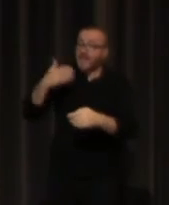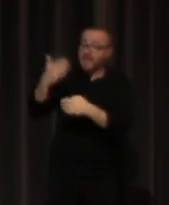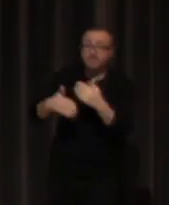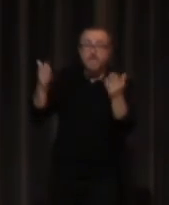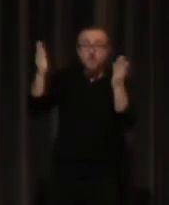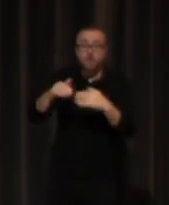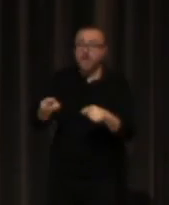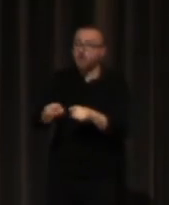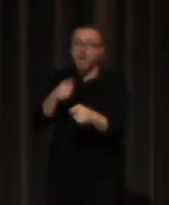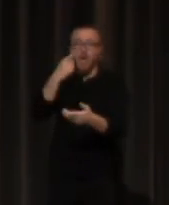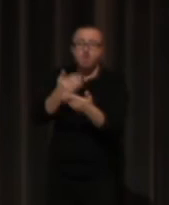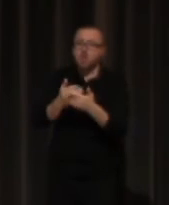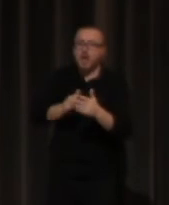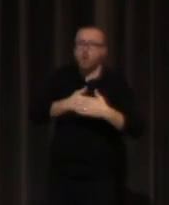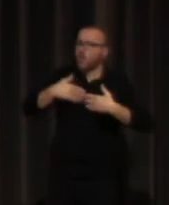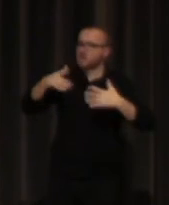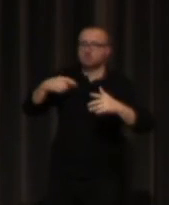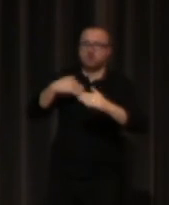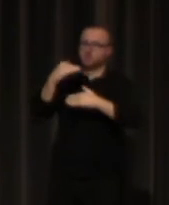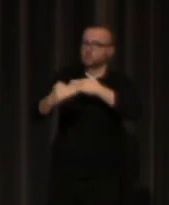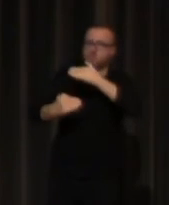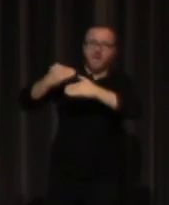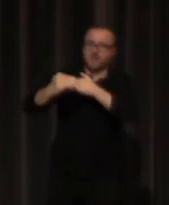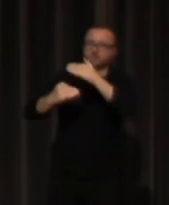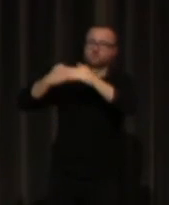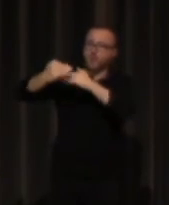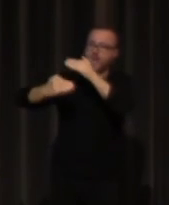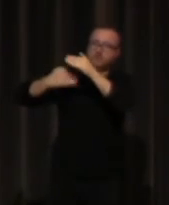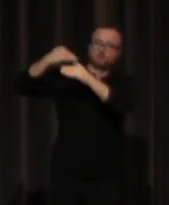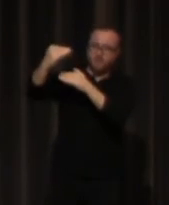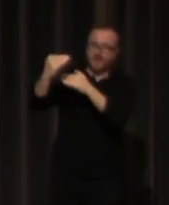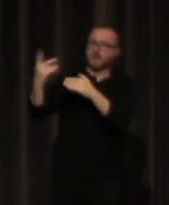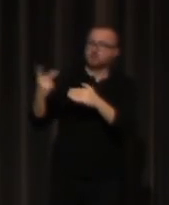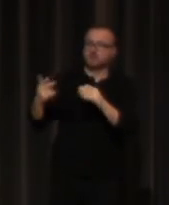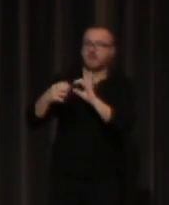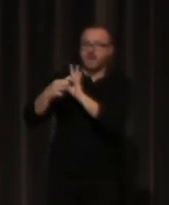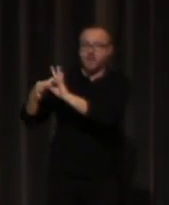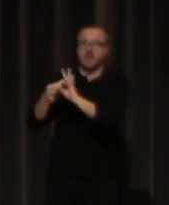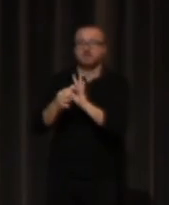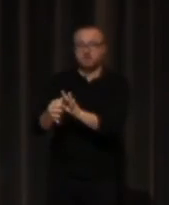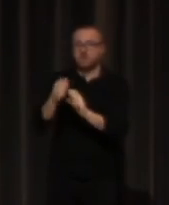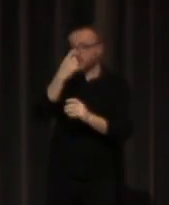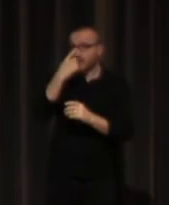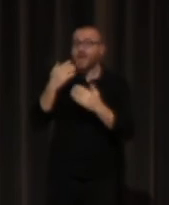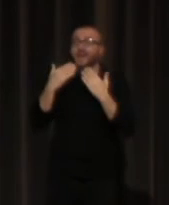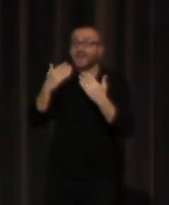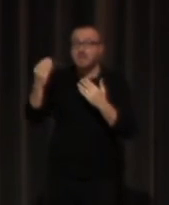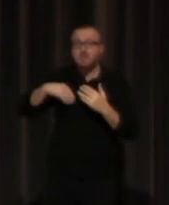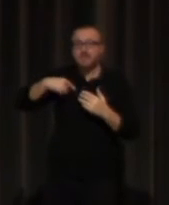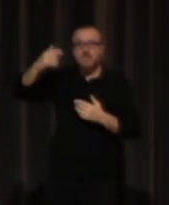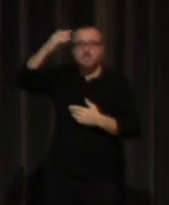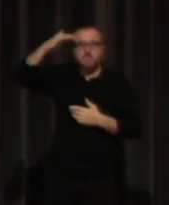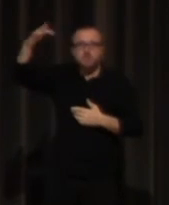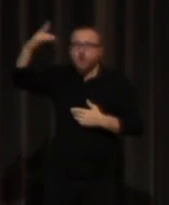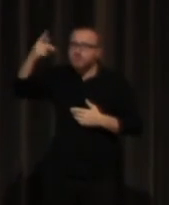a prova què ens podem inventar, qui s'atreviria a mesurar l'audàcia dels somnis. Per això la